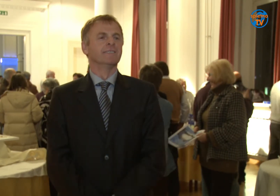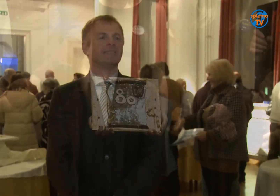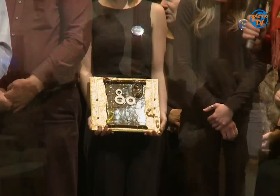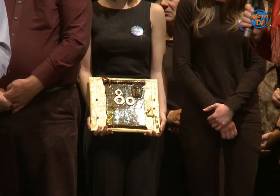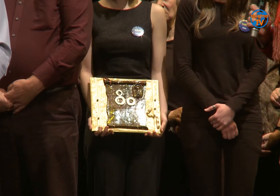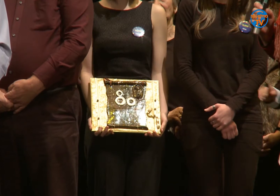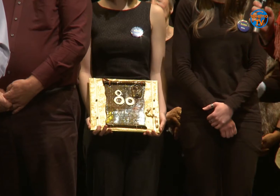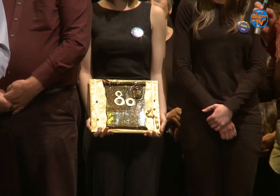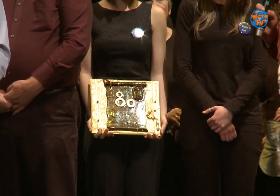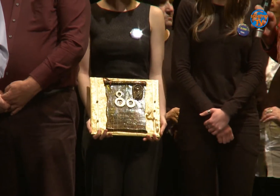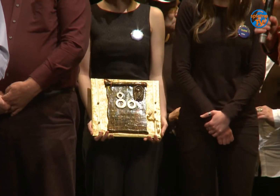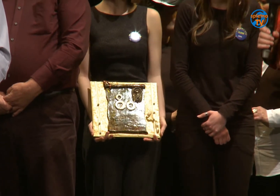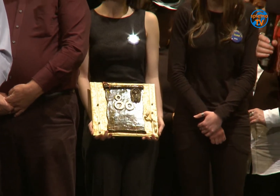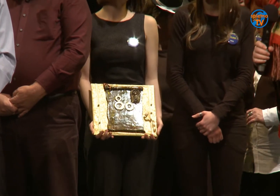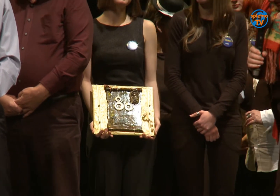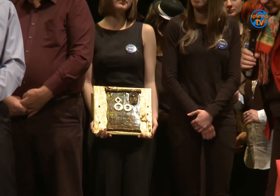po visok jubilej.